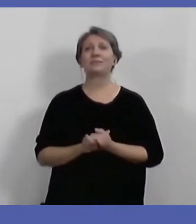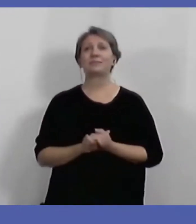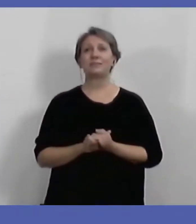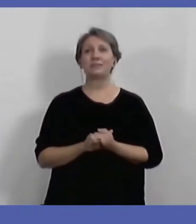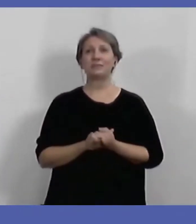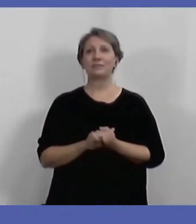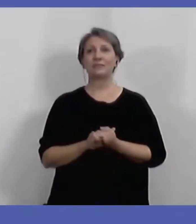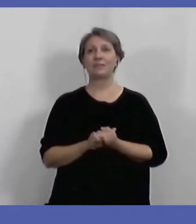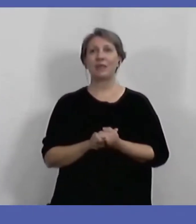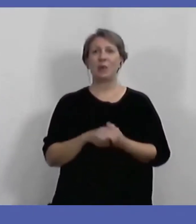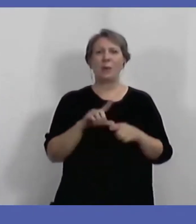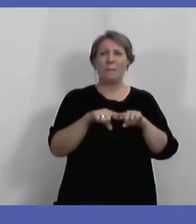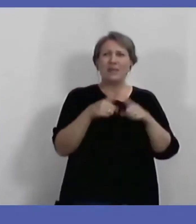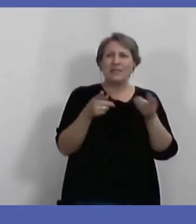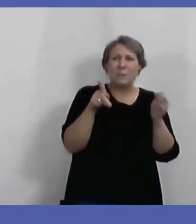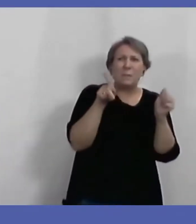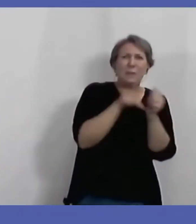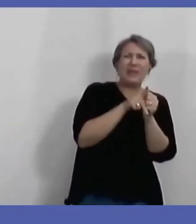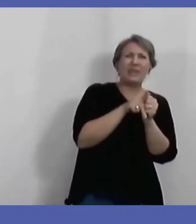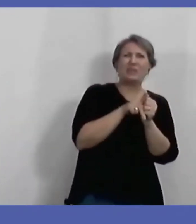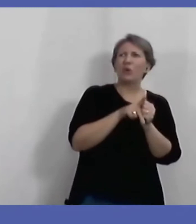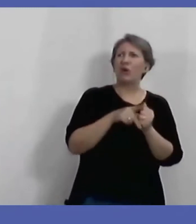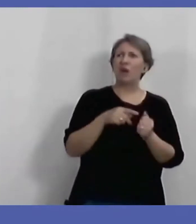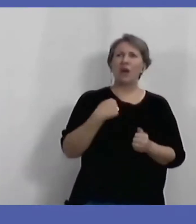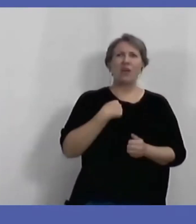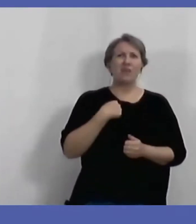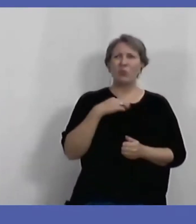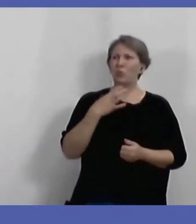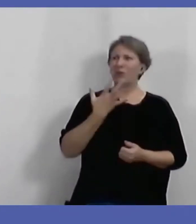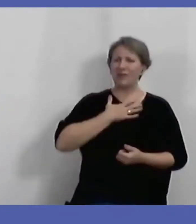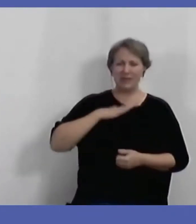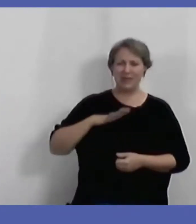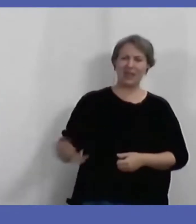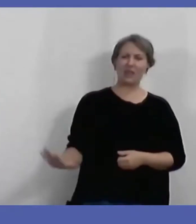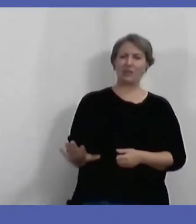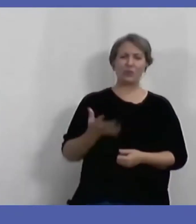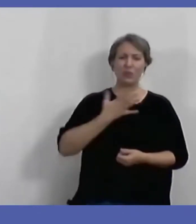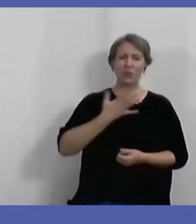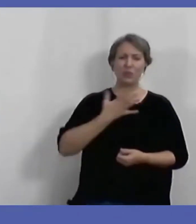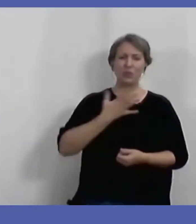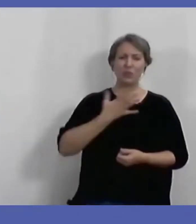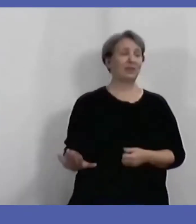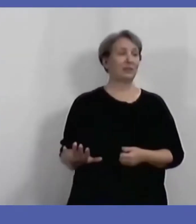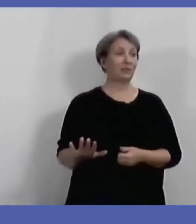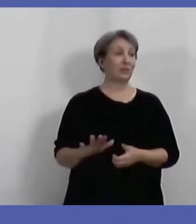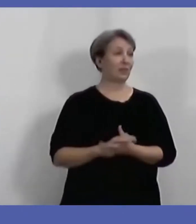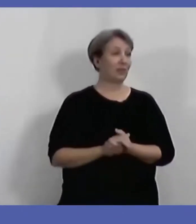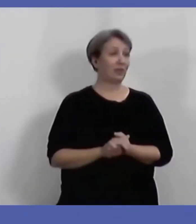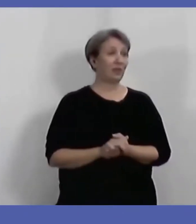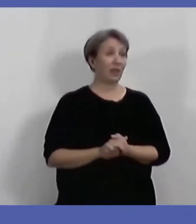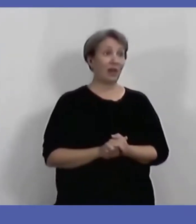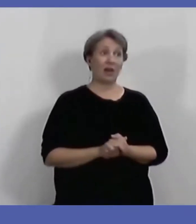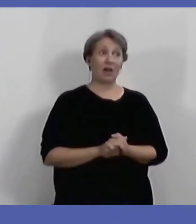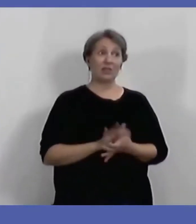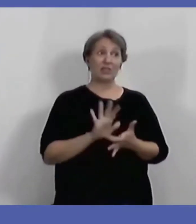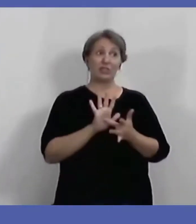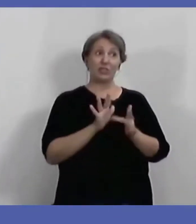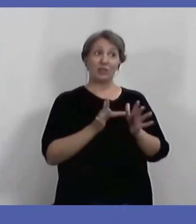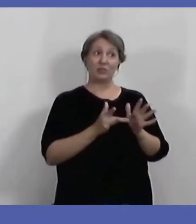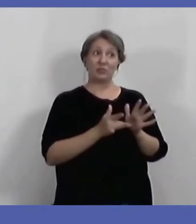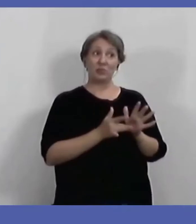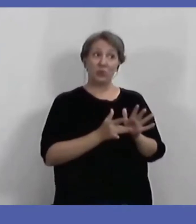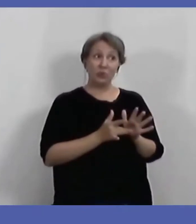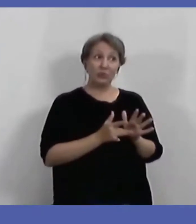a reprovar o Senhor. Não, isso não vai acontecer. Como é que você diz uma coisa dessa? E na mesma hora, o mesmo